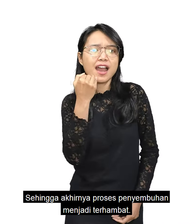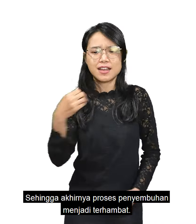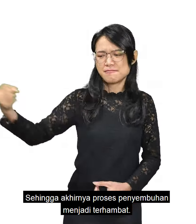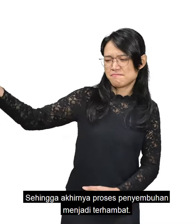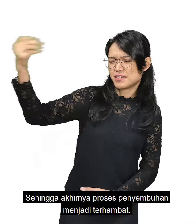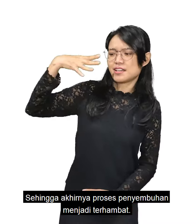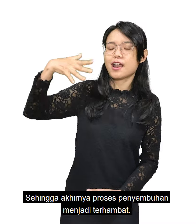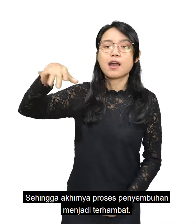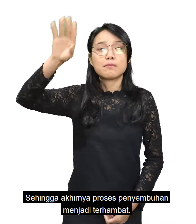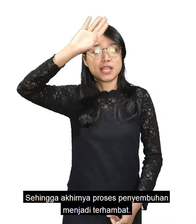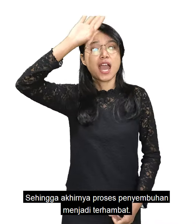menjadi